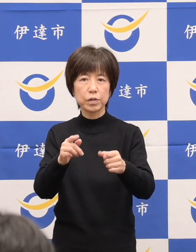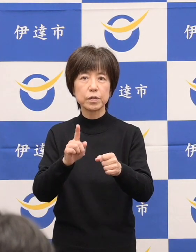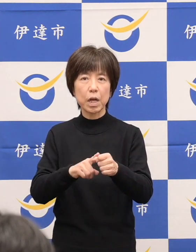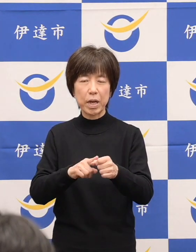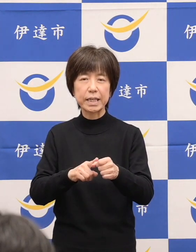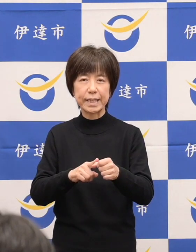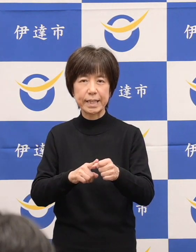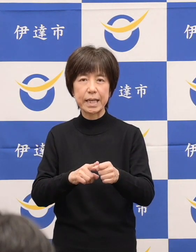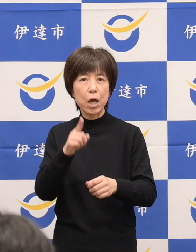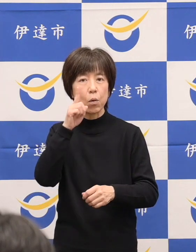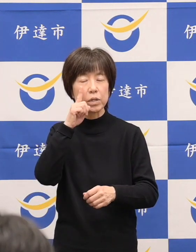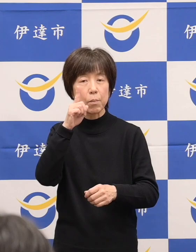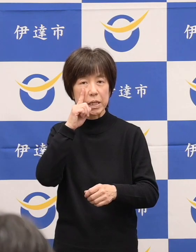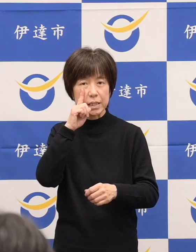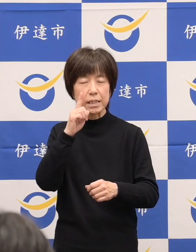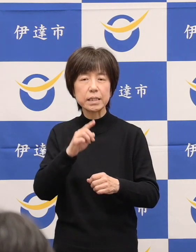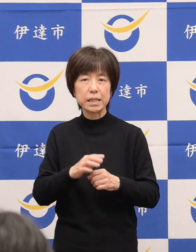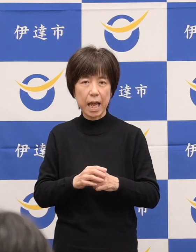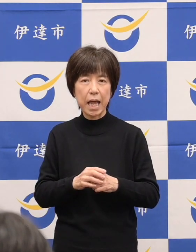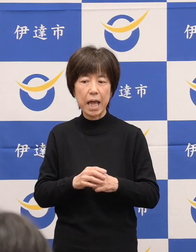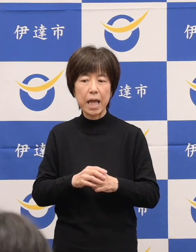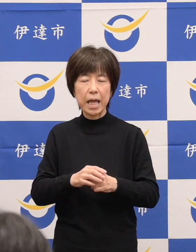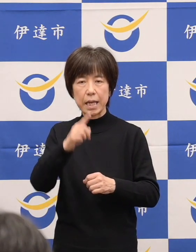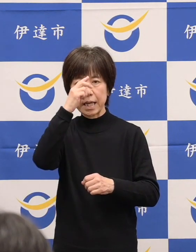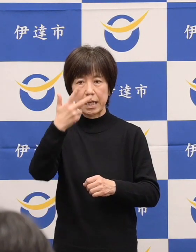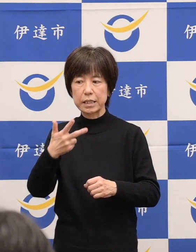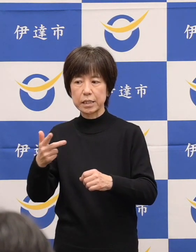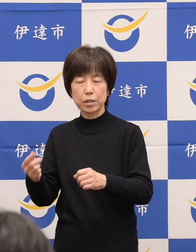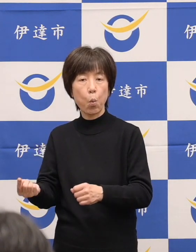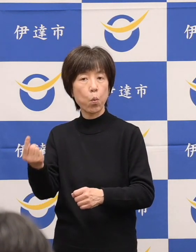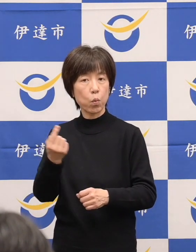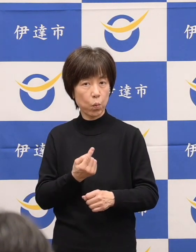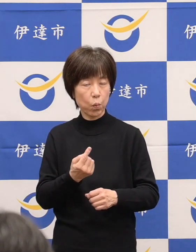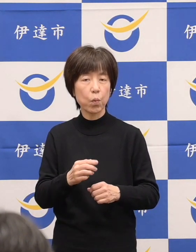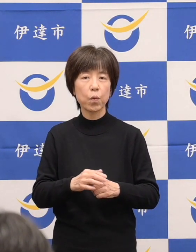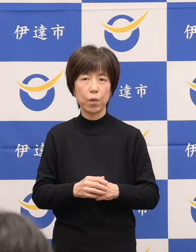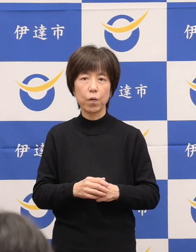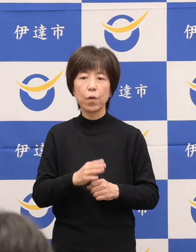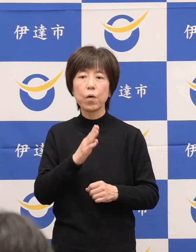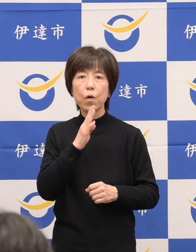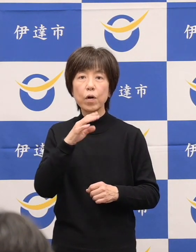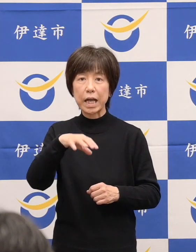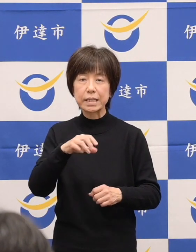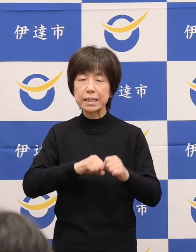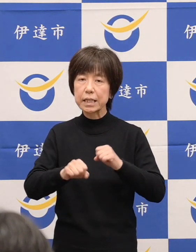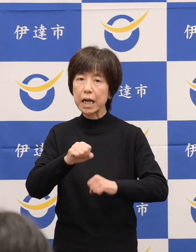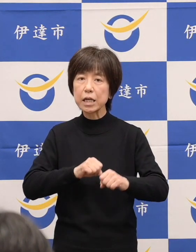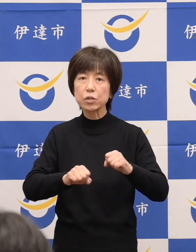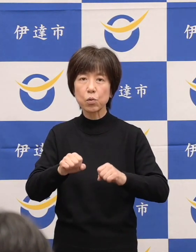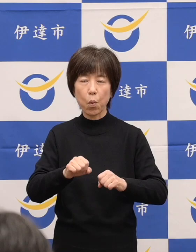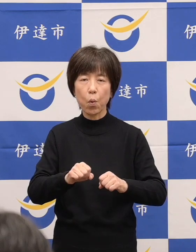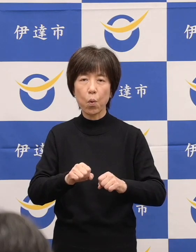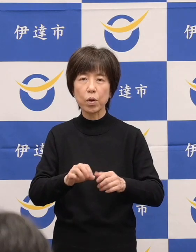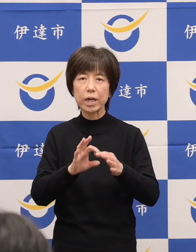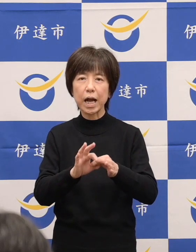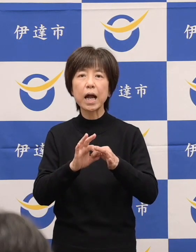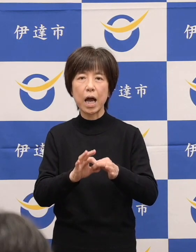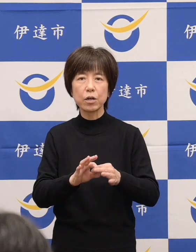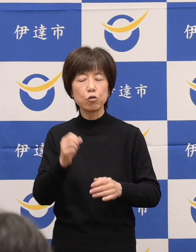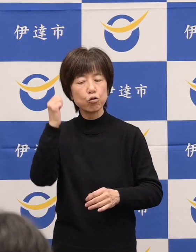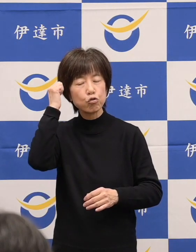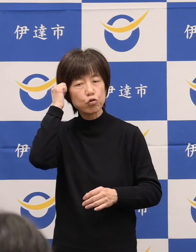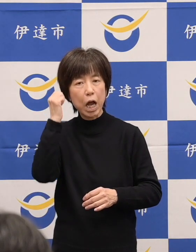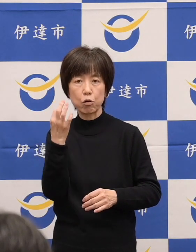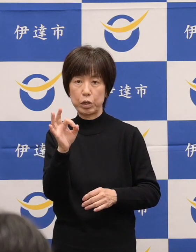者がお試しのために本市を訪れ、現場かつ現地活動に要する宿泊費用に対しま